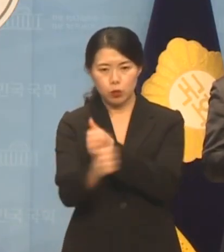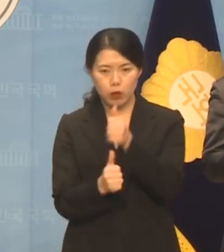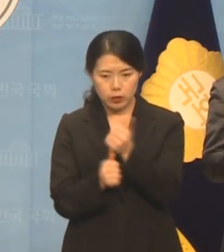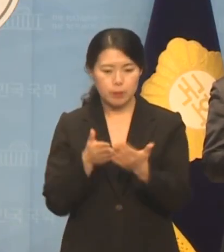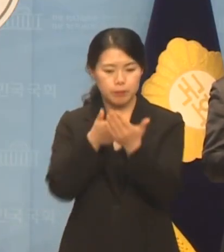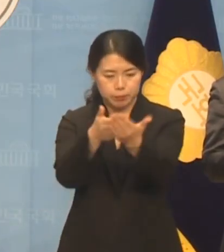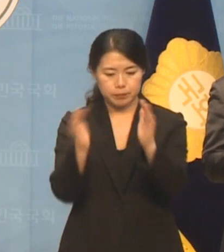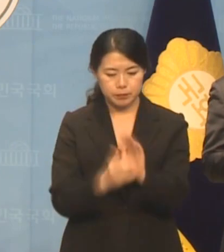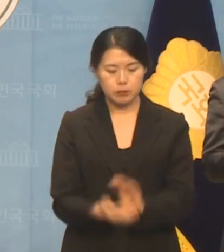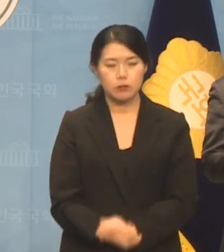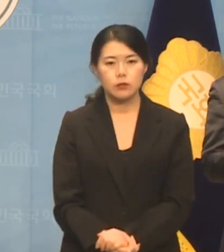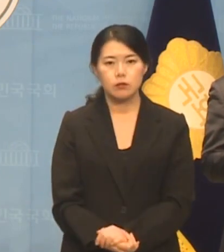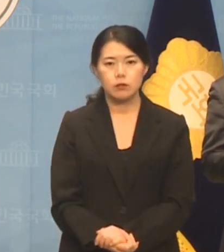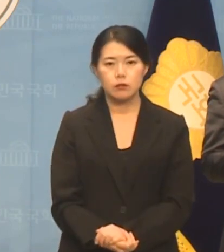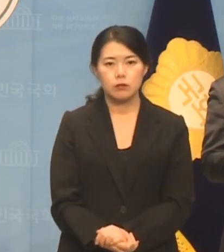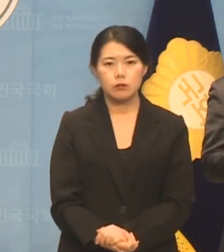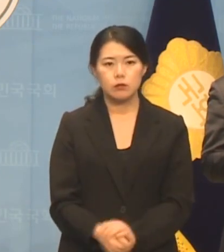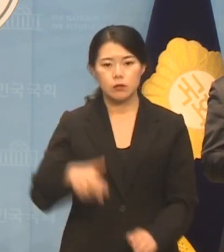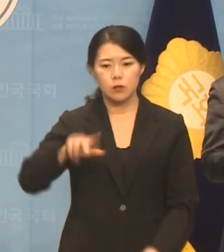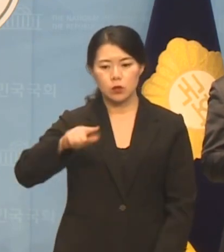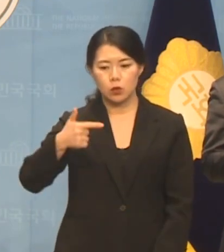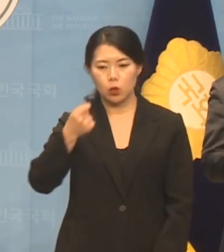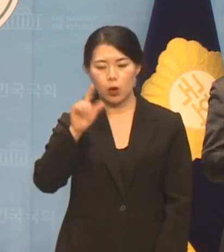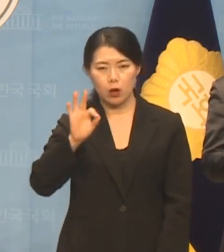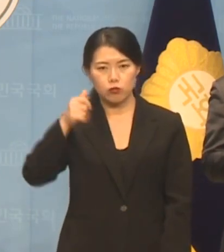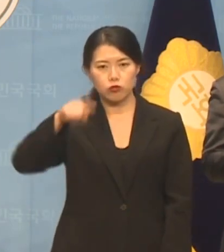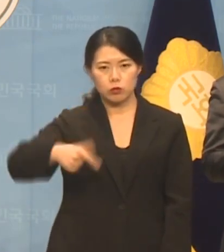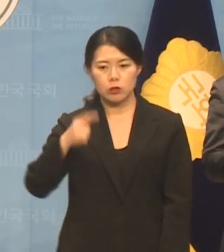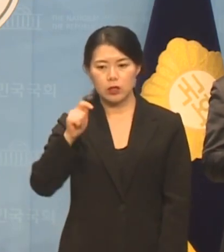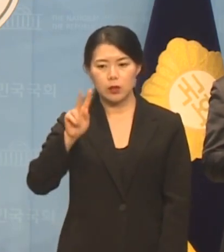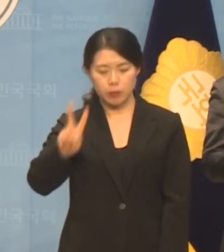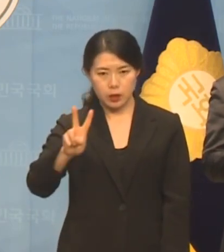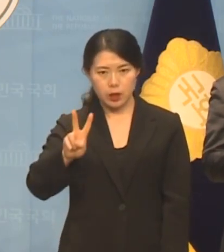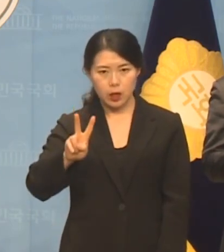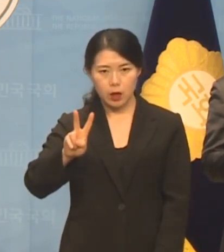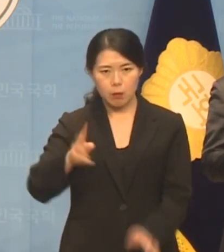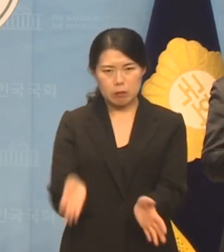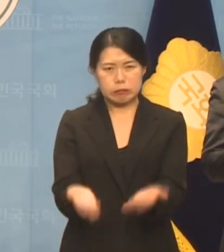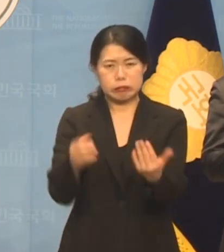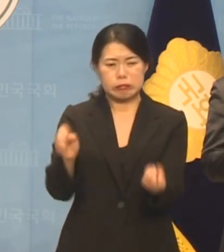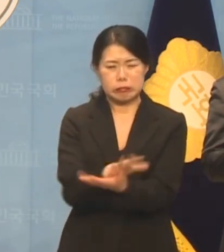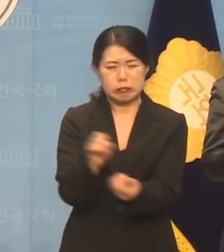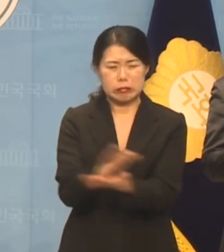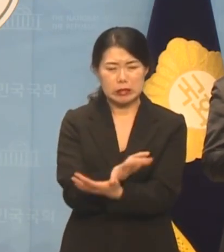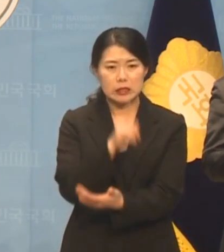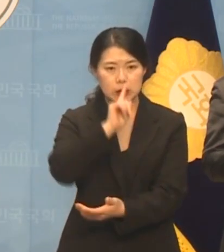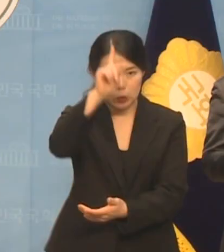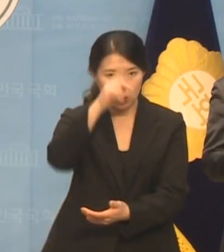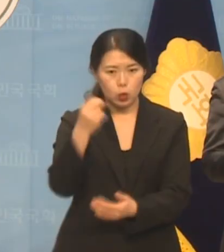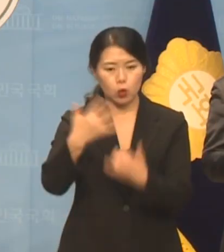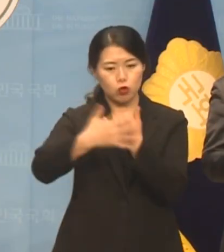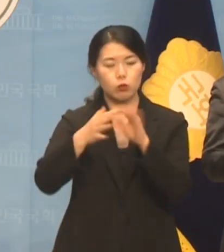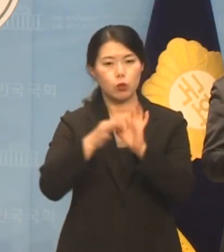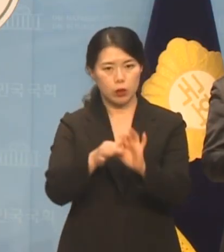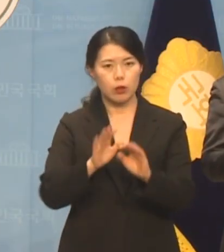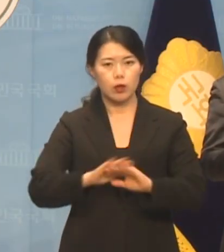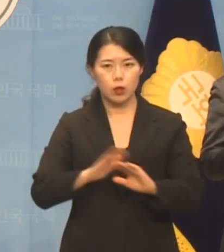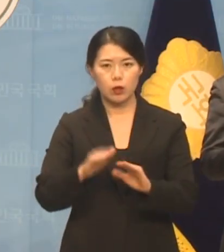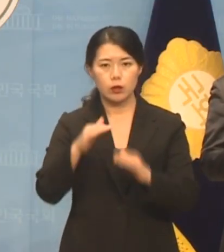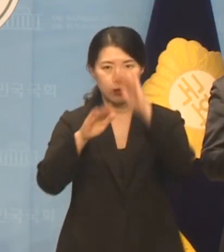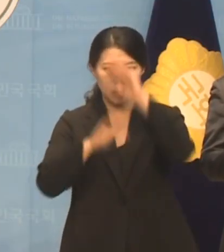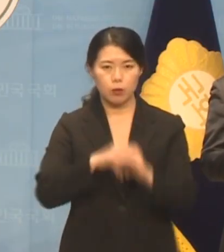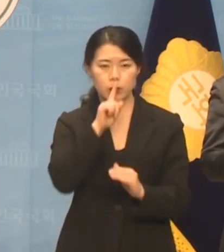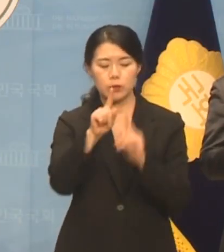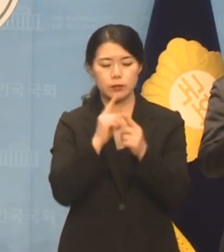하였다는 점 말씀드립니다. 전강훈 TV, 폭동 선동 채널 구글 신고 등 유튜브 대응 관련입니다.